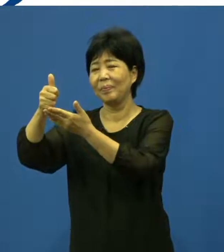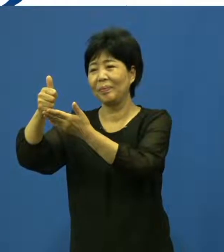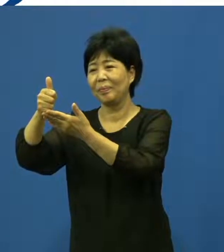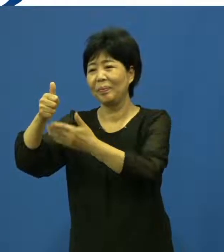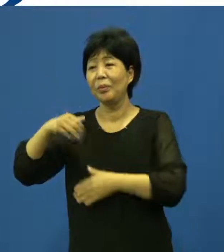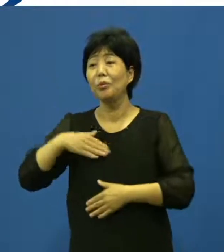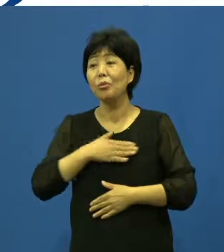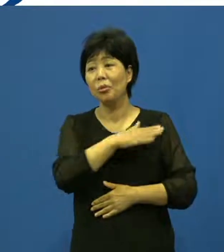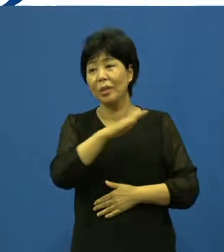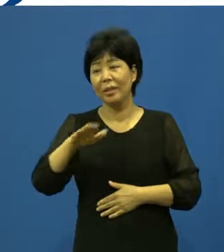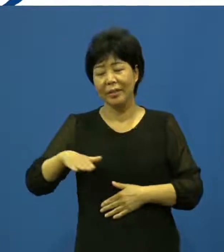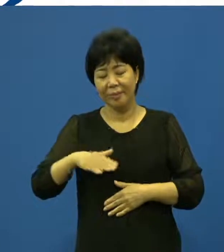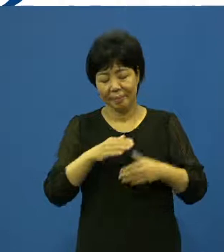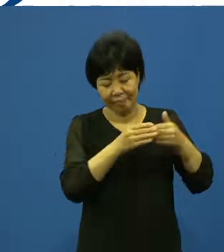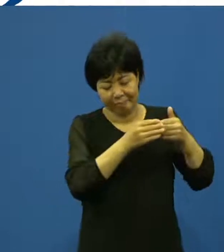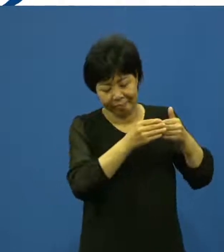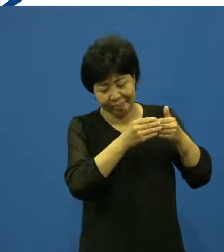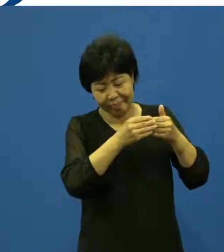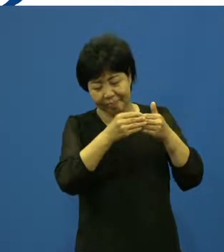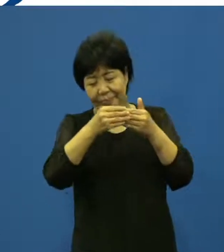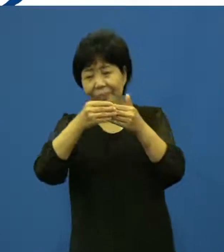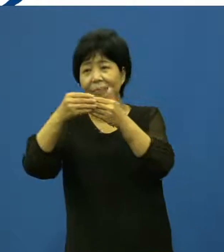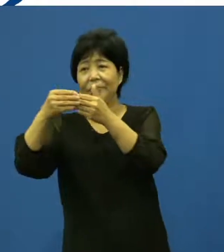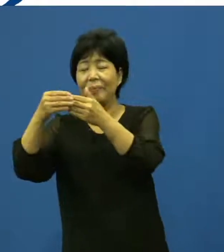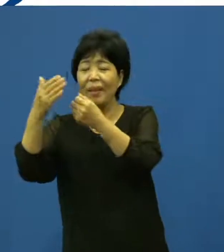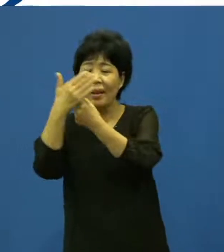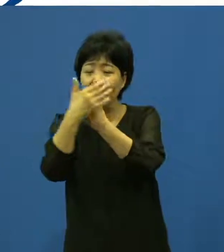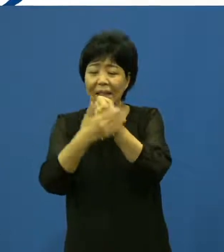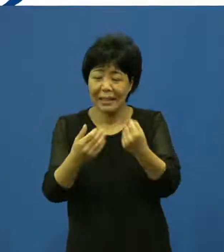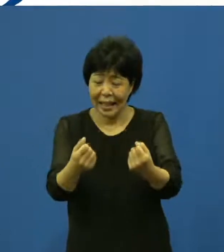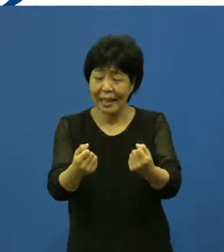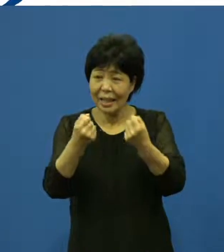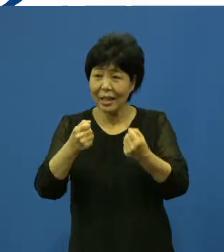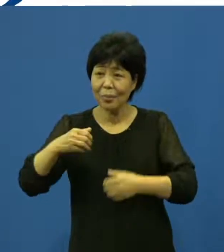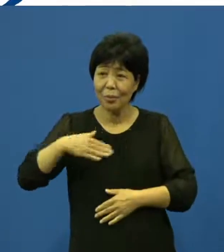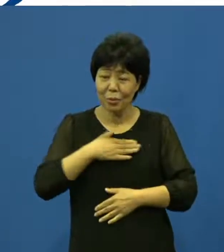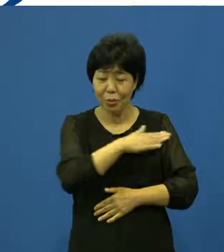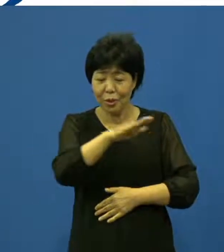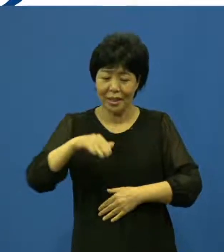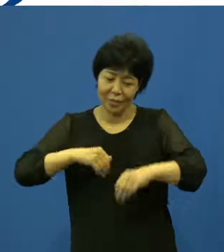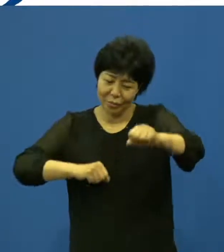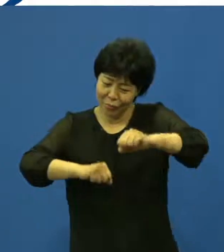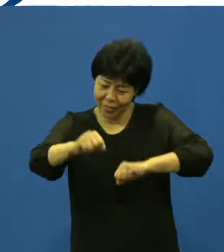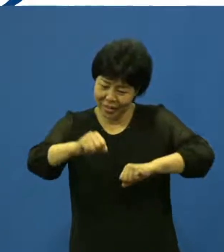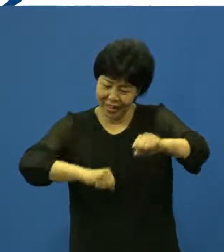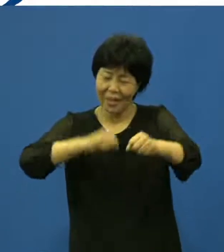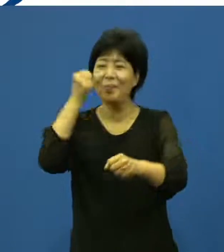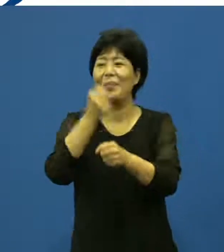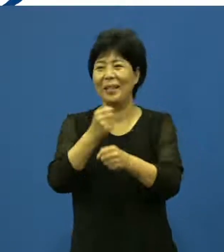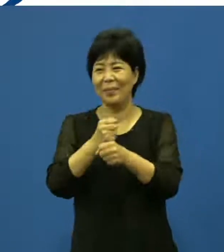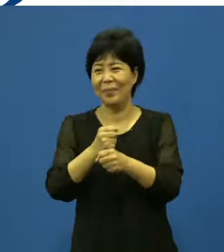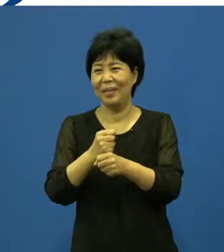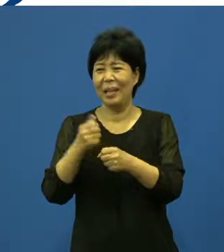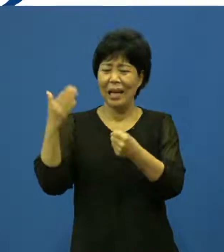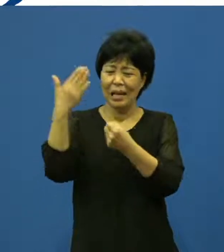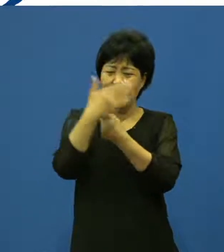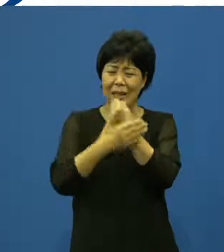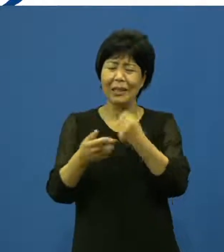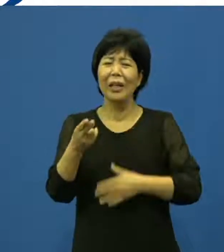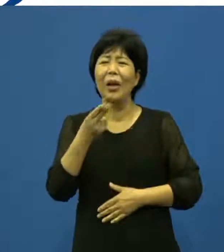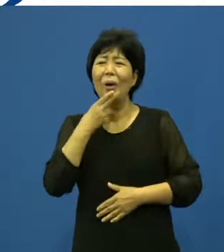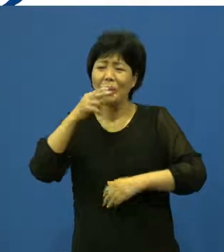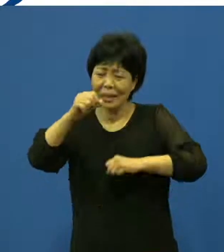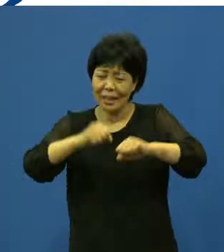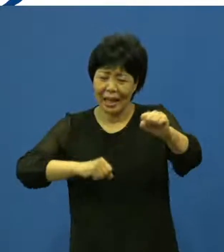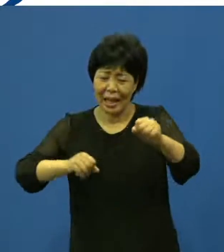갈 겁니다. 그 은혜의 힘이 우리를 움직이게 할 거예요. 그 은혜의 힘이 아니고 한 것은 다